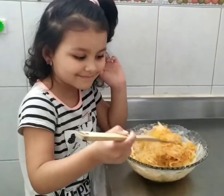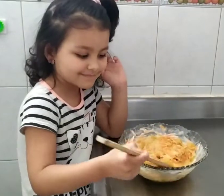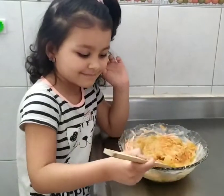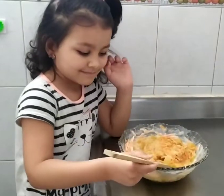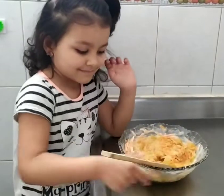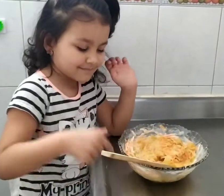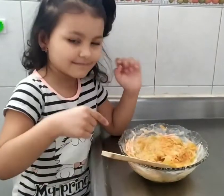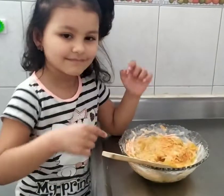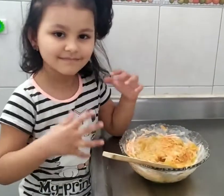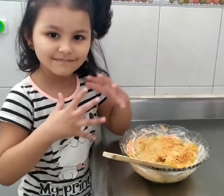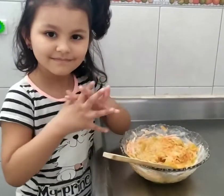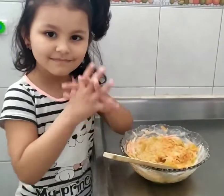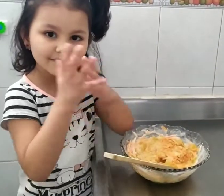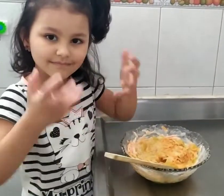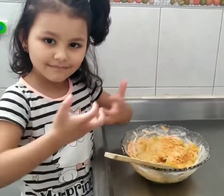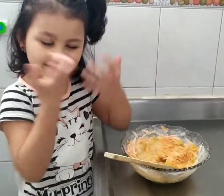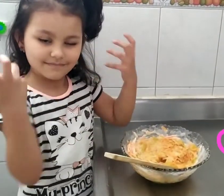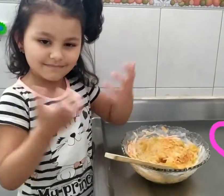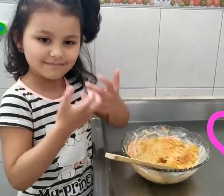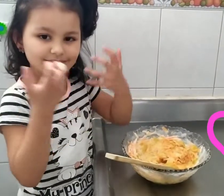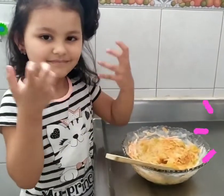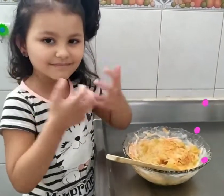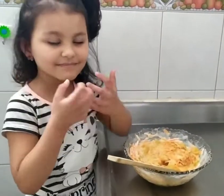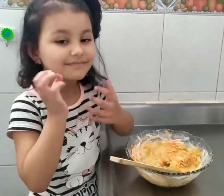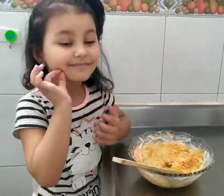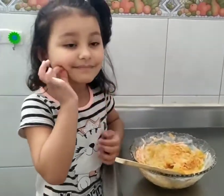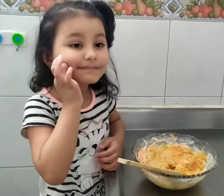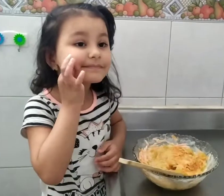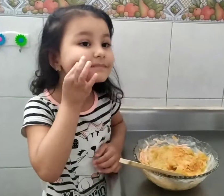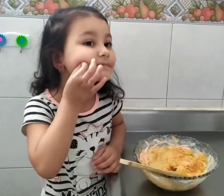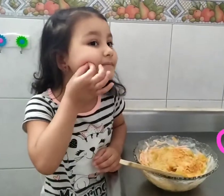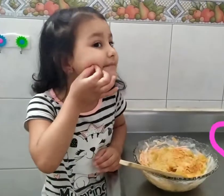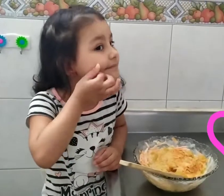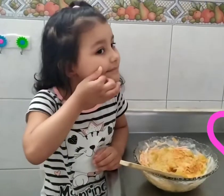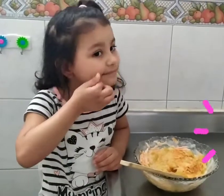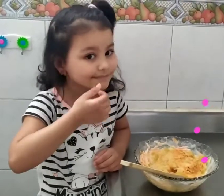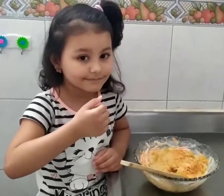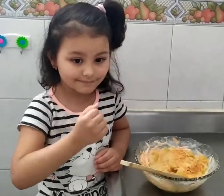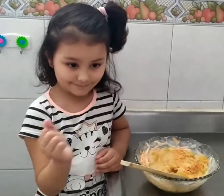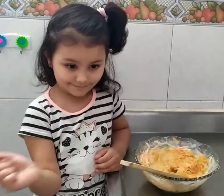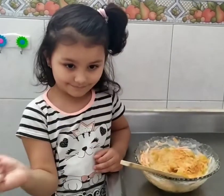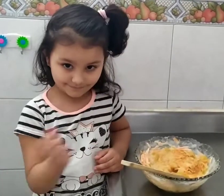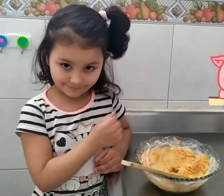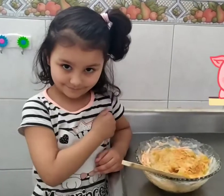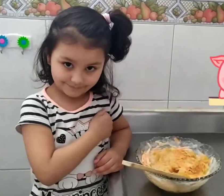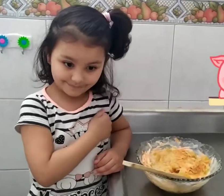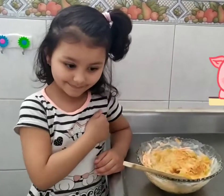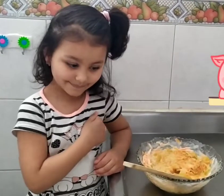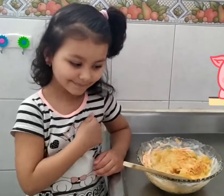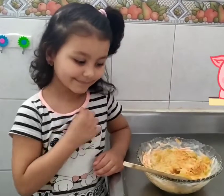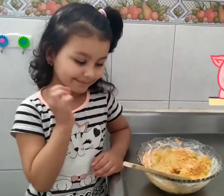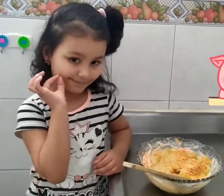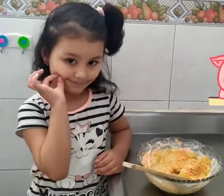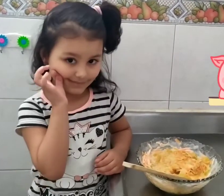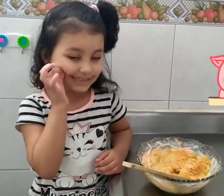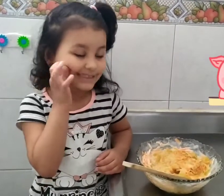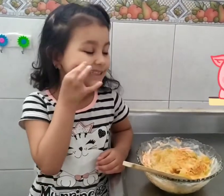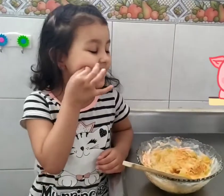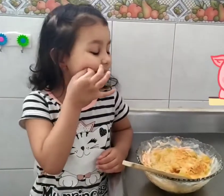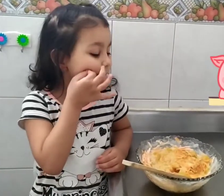y así queda esta ensalada riquísima y yo la